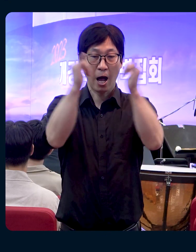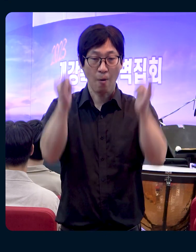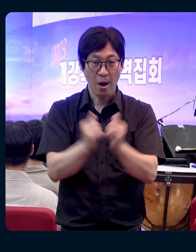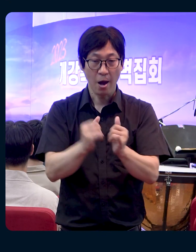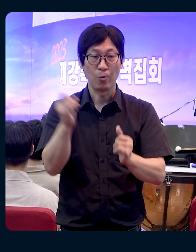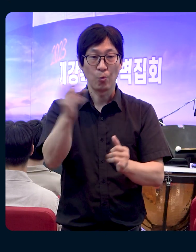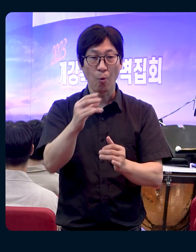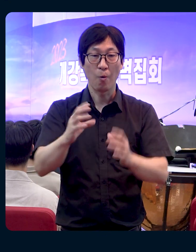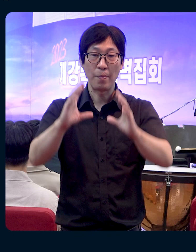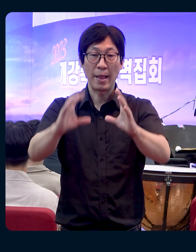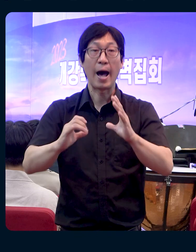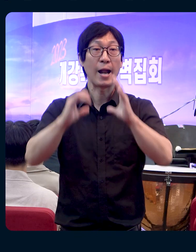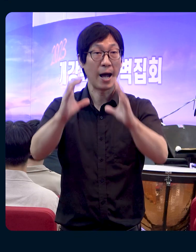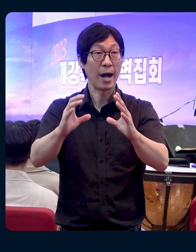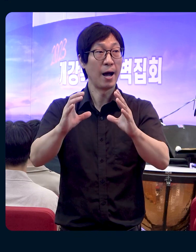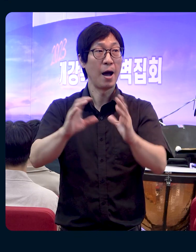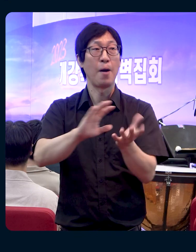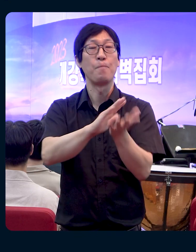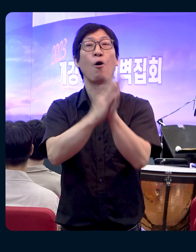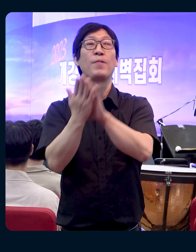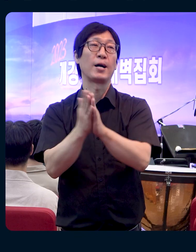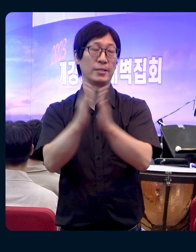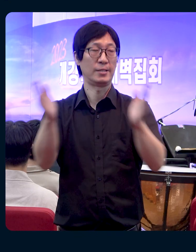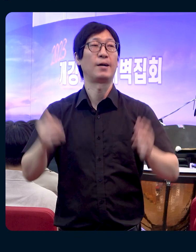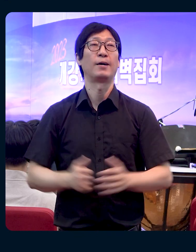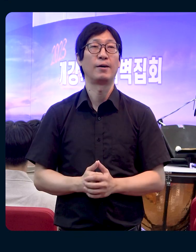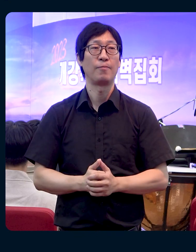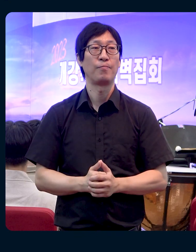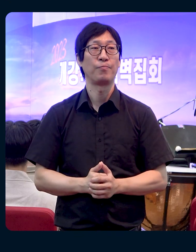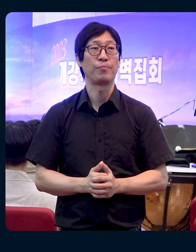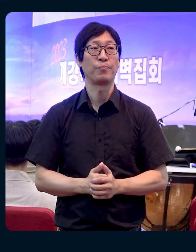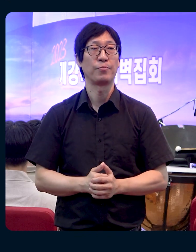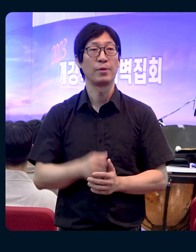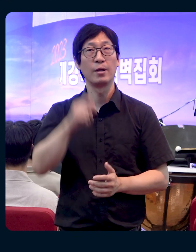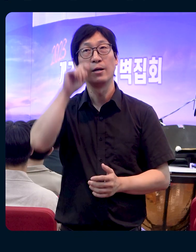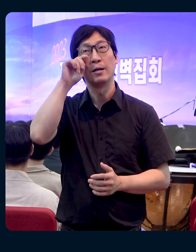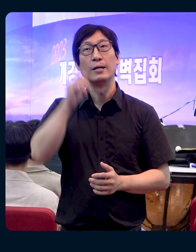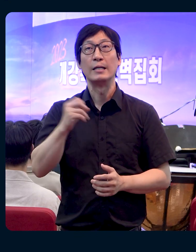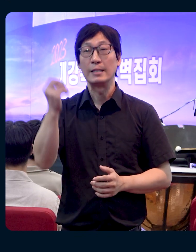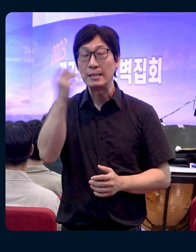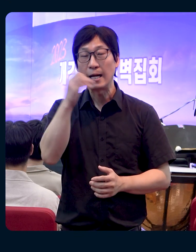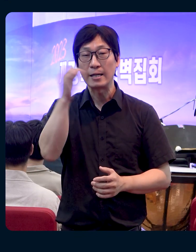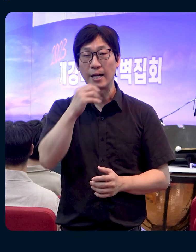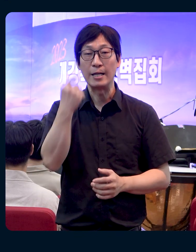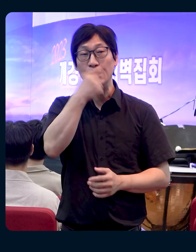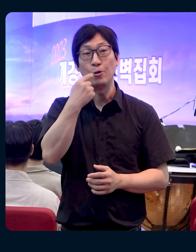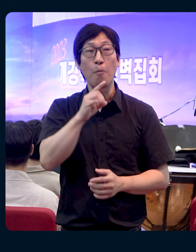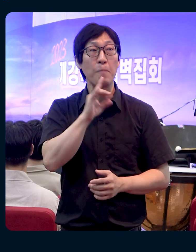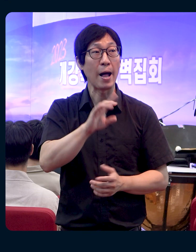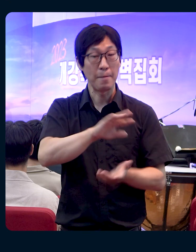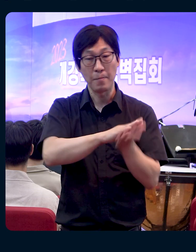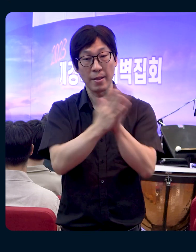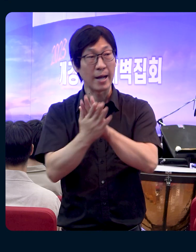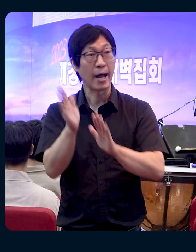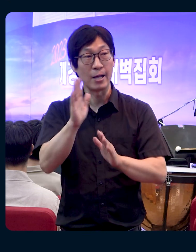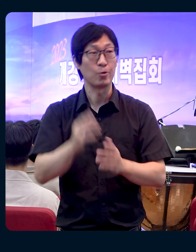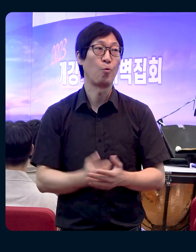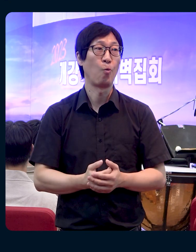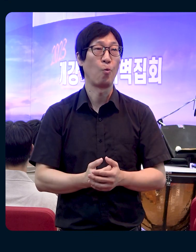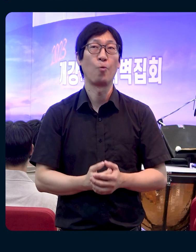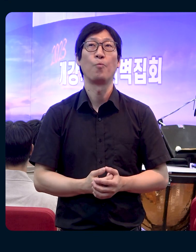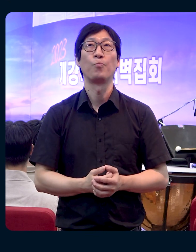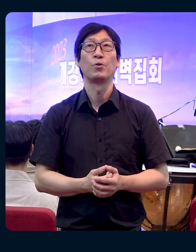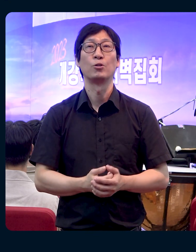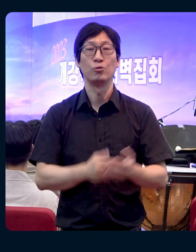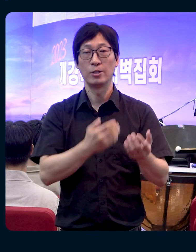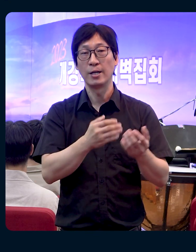국가적으로 변화가 일어났다는 거예요. 단지 그냥 계몽주의가 시작돼서 그것만이 아니에요. 훨씬 더 중요한 건 이게 깔려